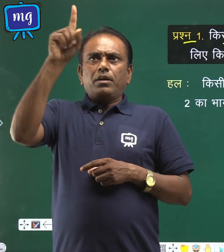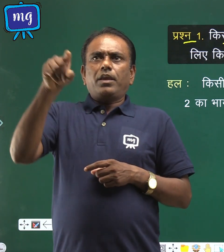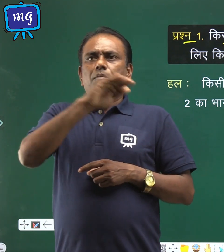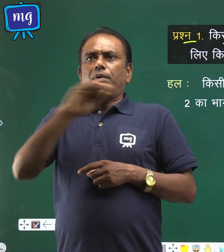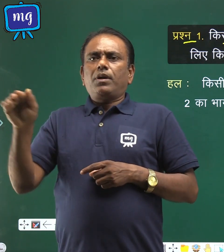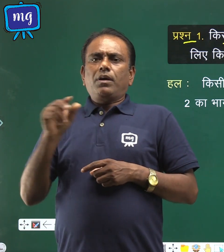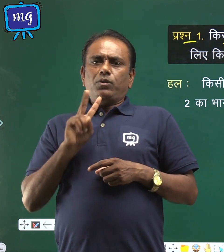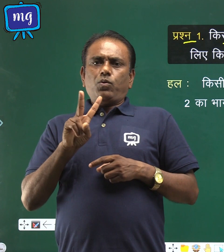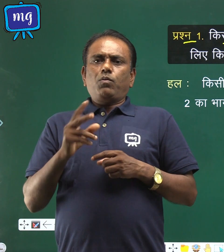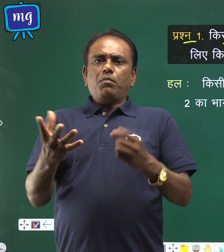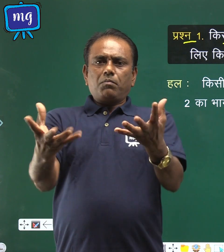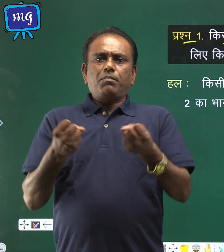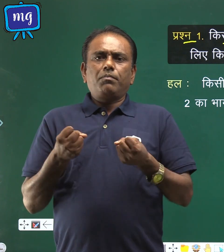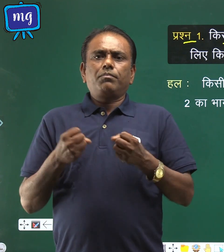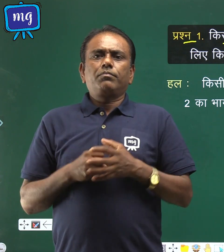आधा प्राप्त करने के लिए